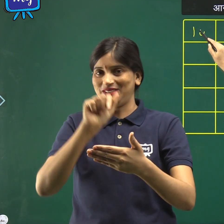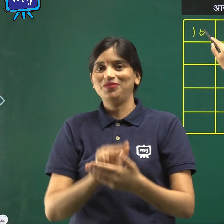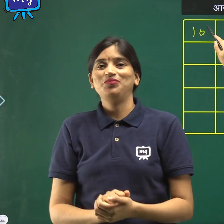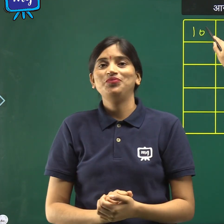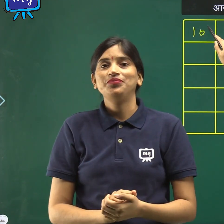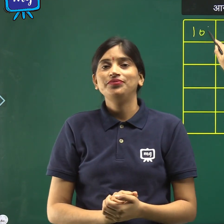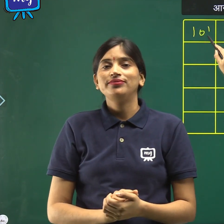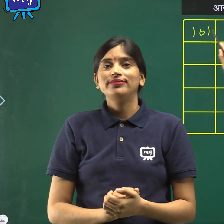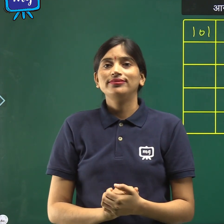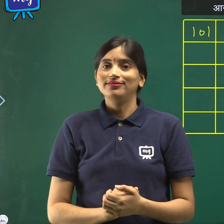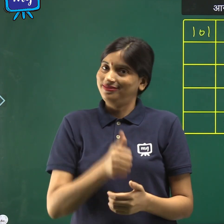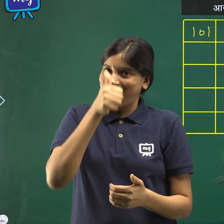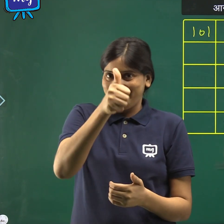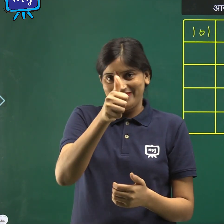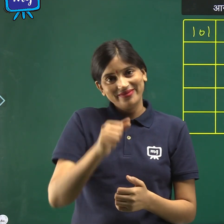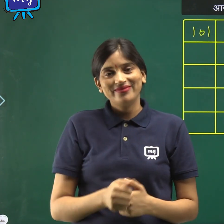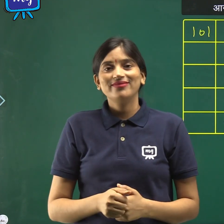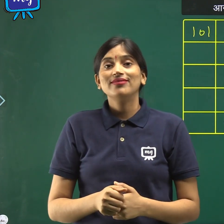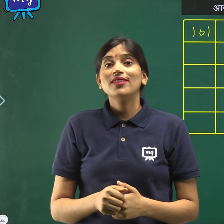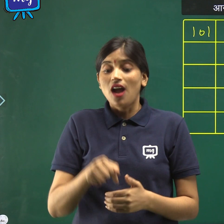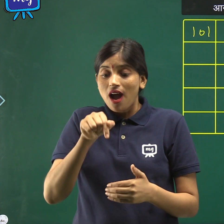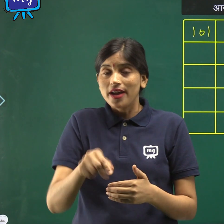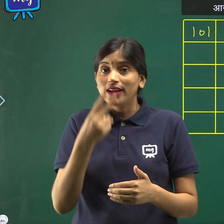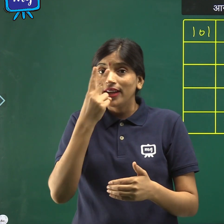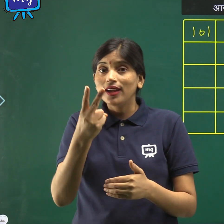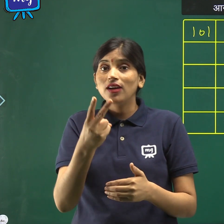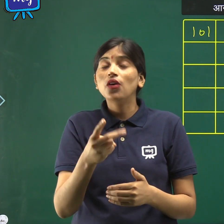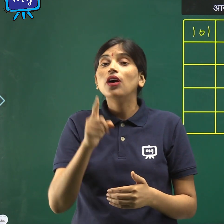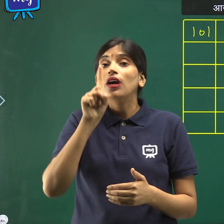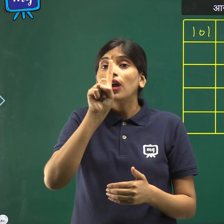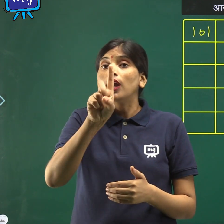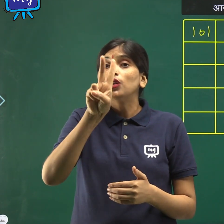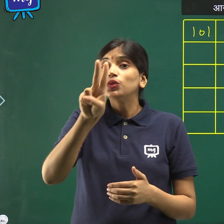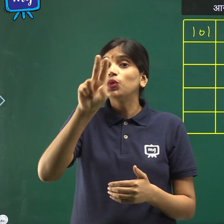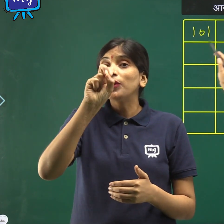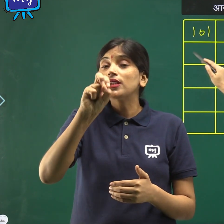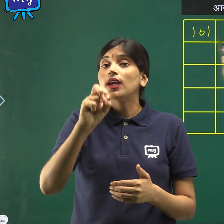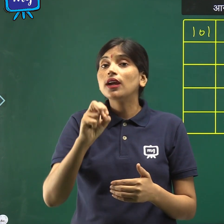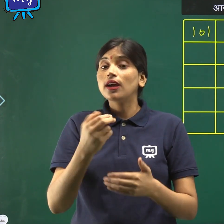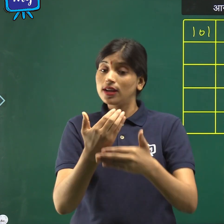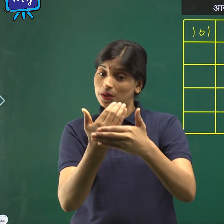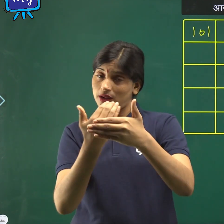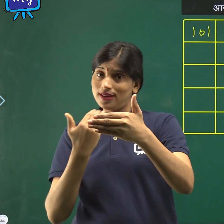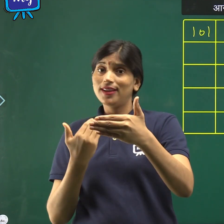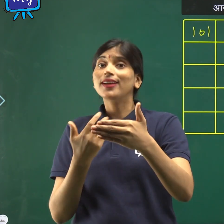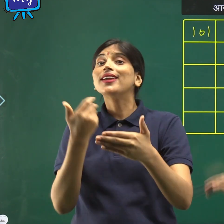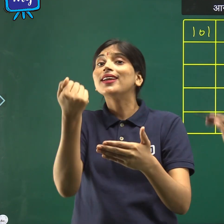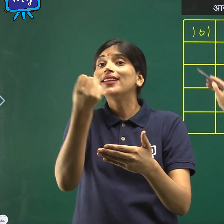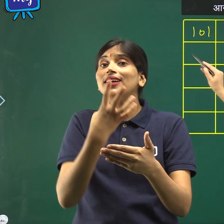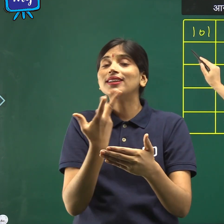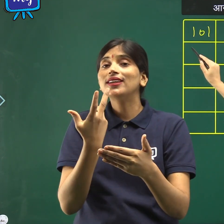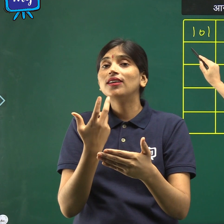101। ठीक है, अब ये देखो क्या है? 120, 120 से पहले कितने आते